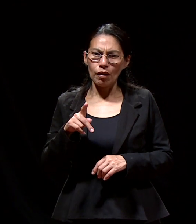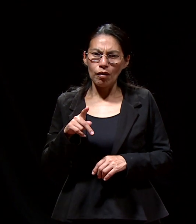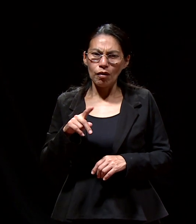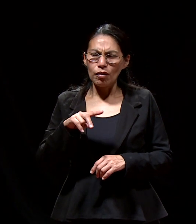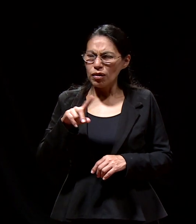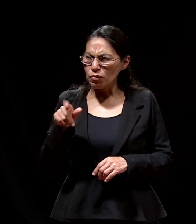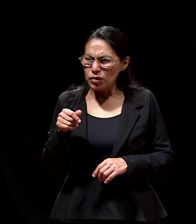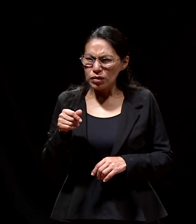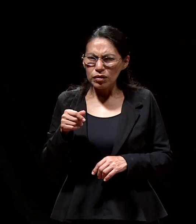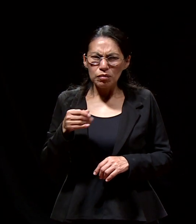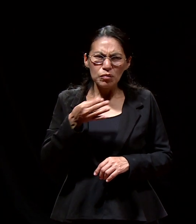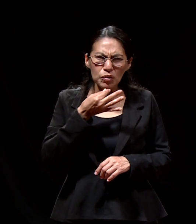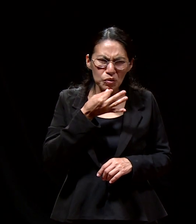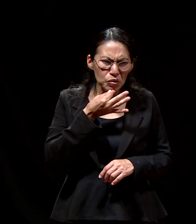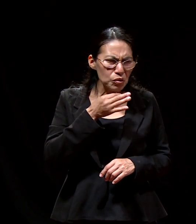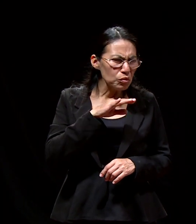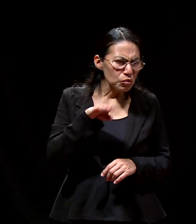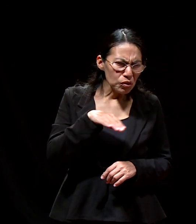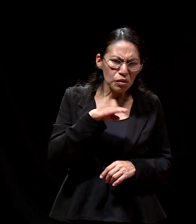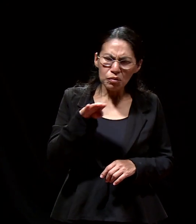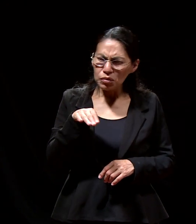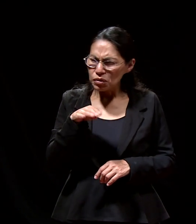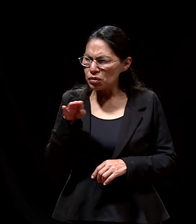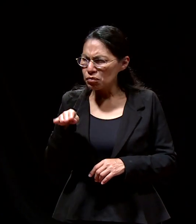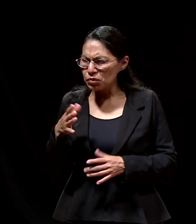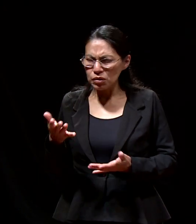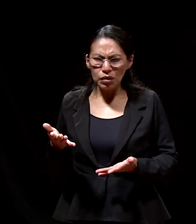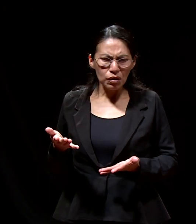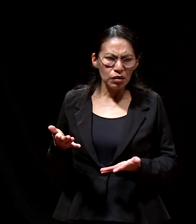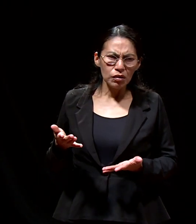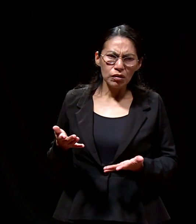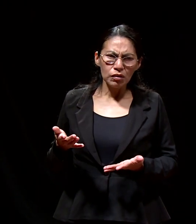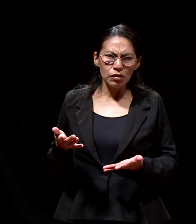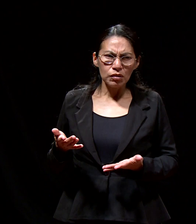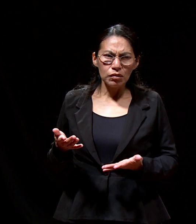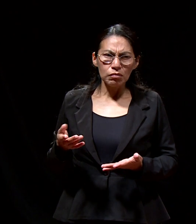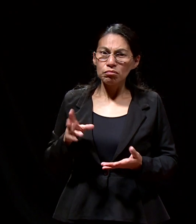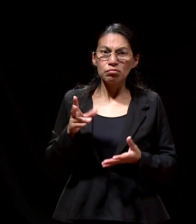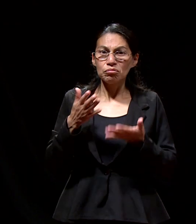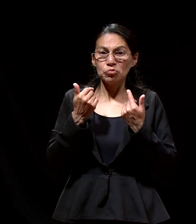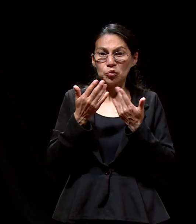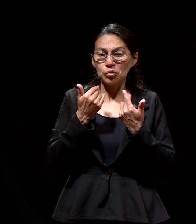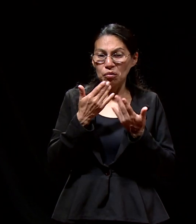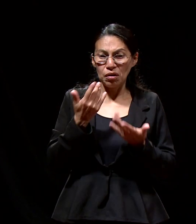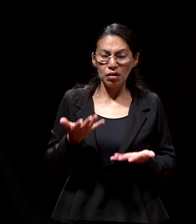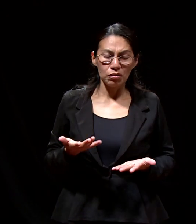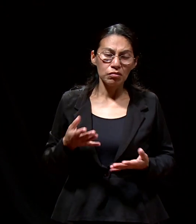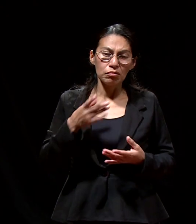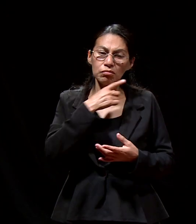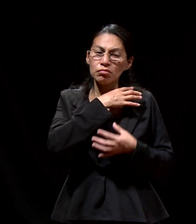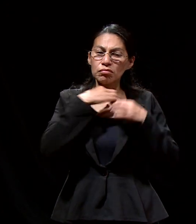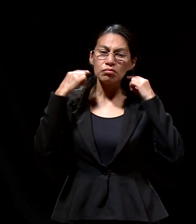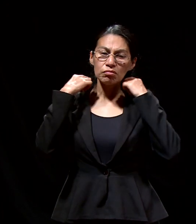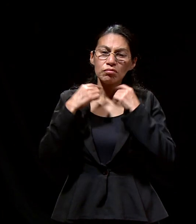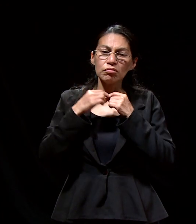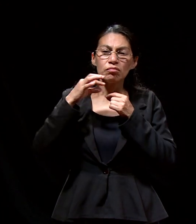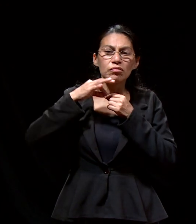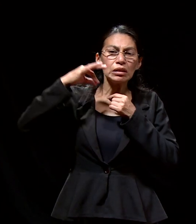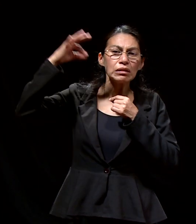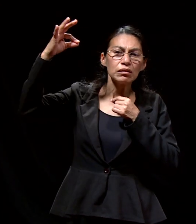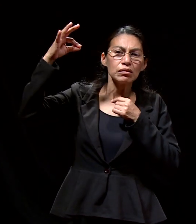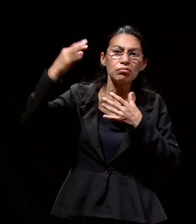unos minutos de buscar y buscar nos dimos cuenta de que pues no estaban y